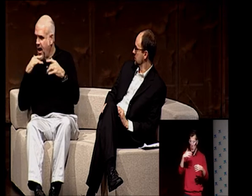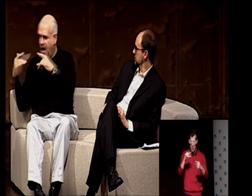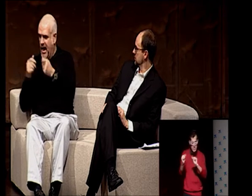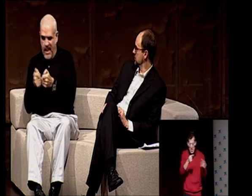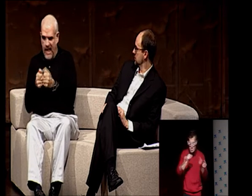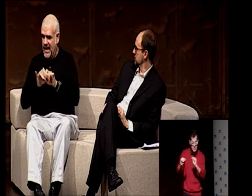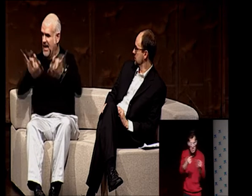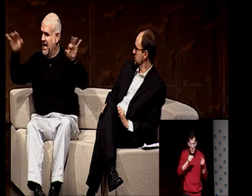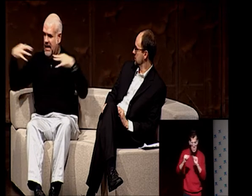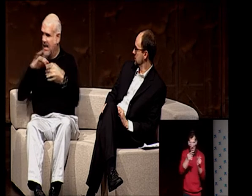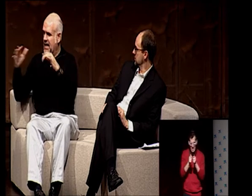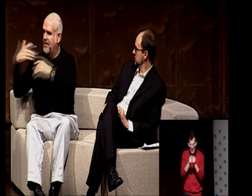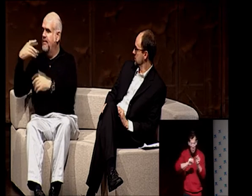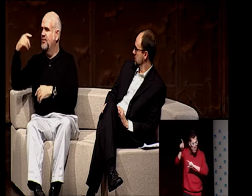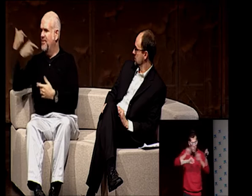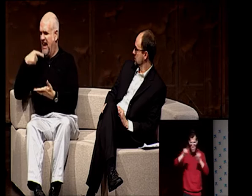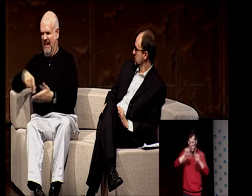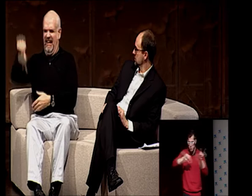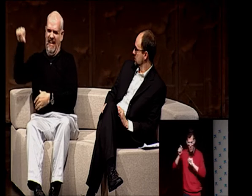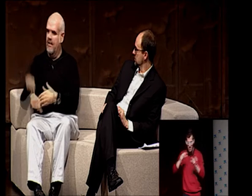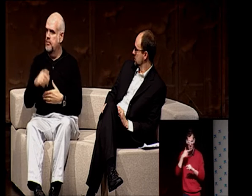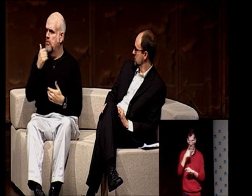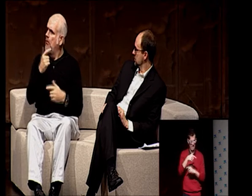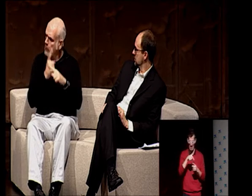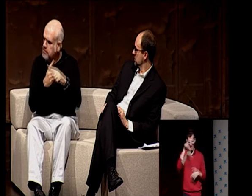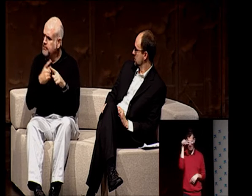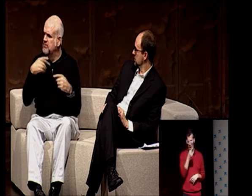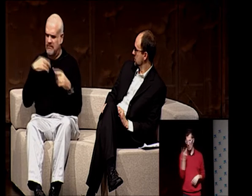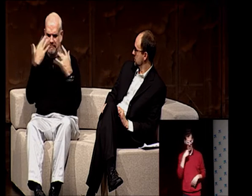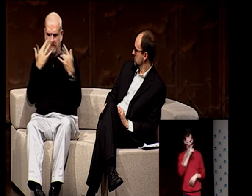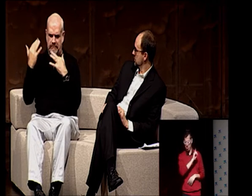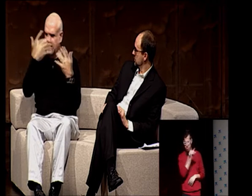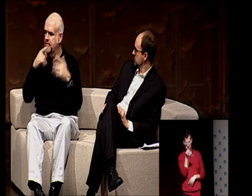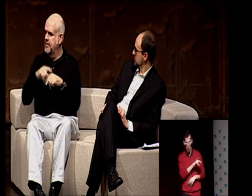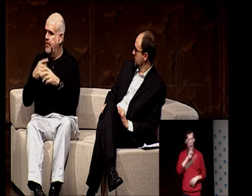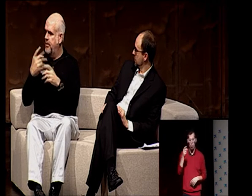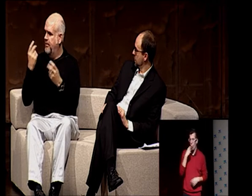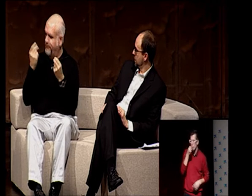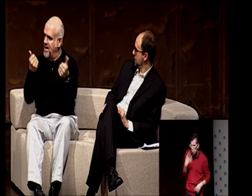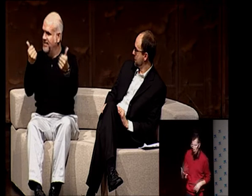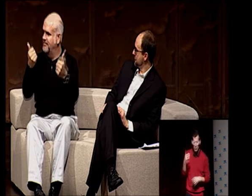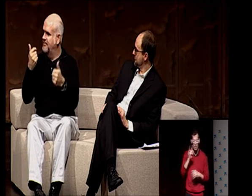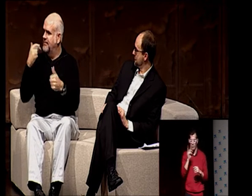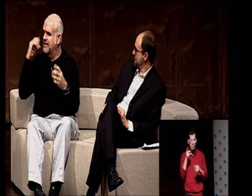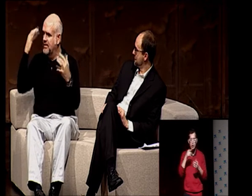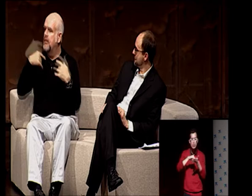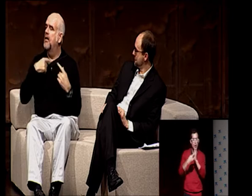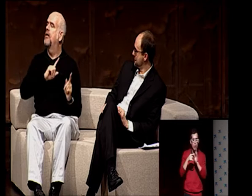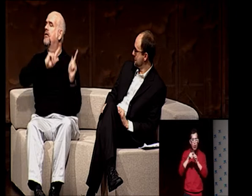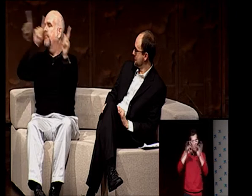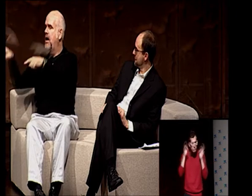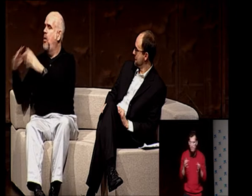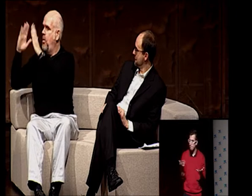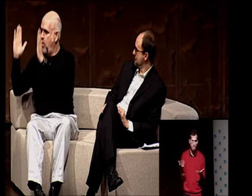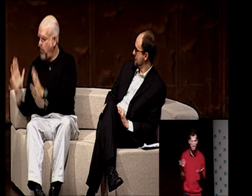y desde fuera la verdad es que se veía un gran debate acerca de Si sí Si no algunos decían que no otros decían que les parecía